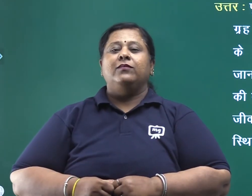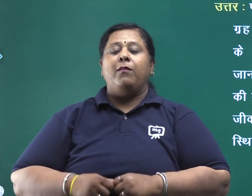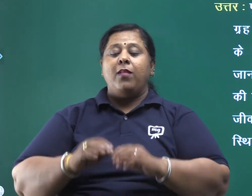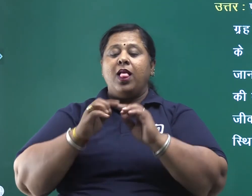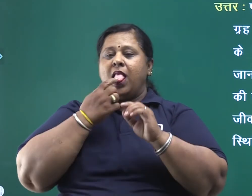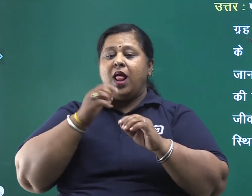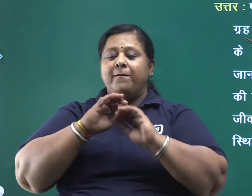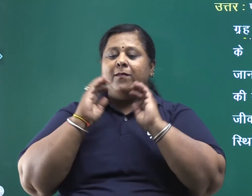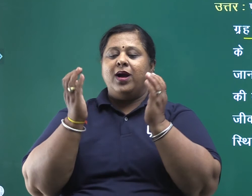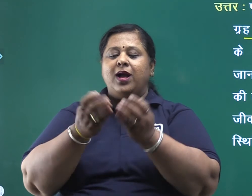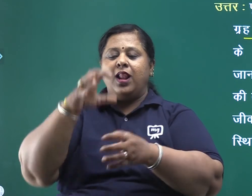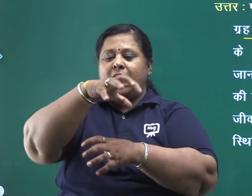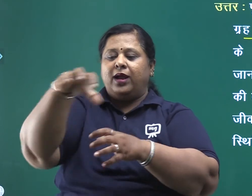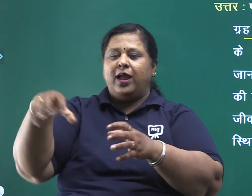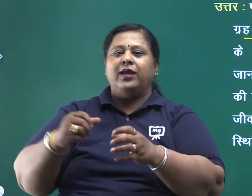मंगल ग्रह की